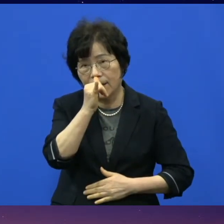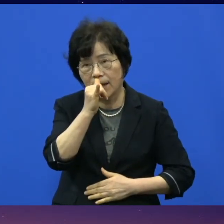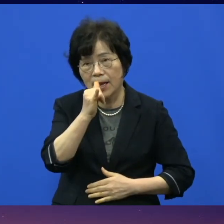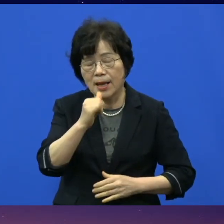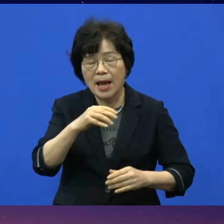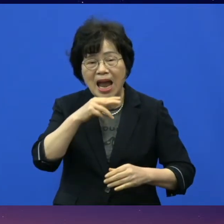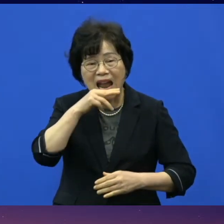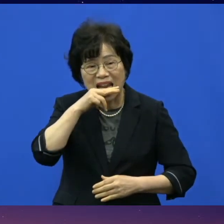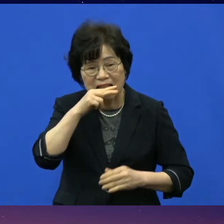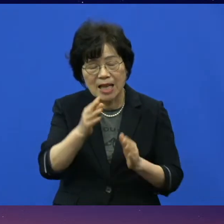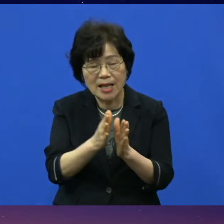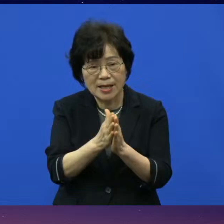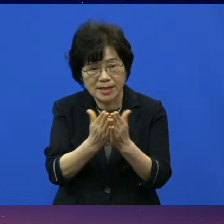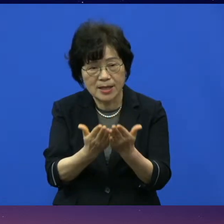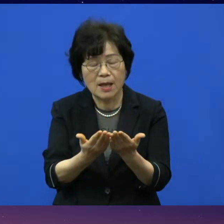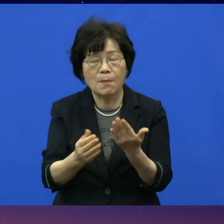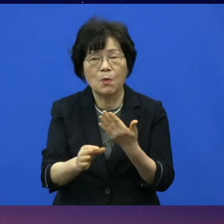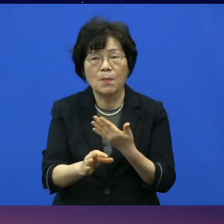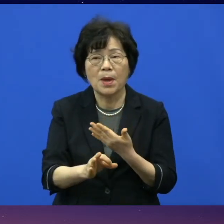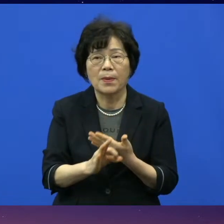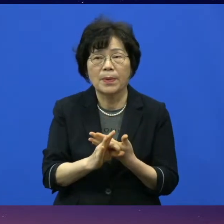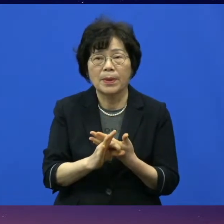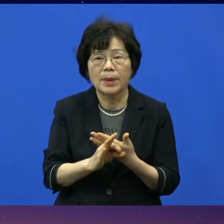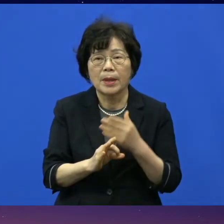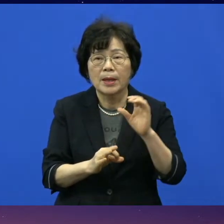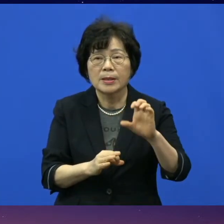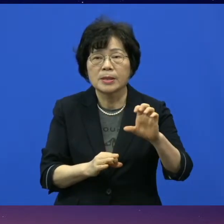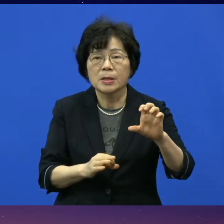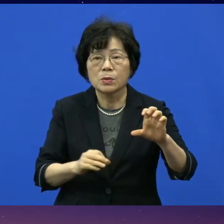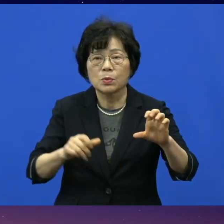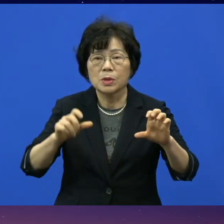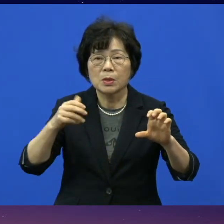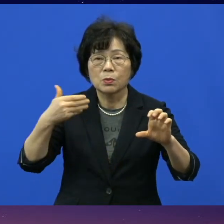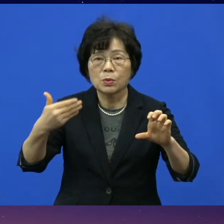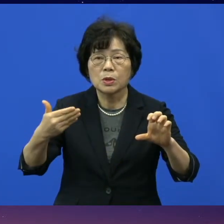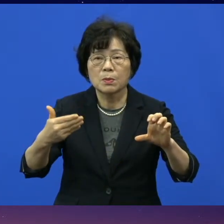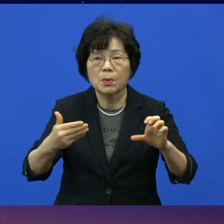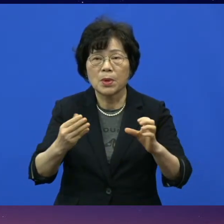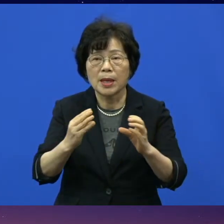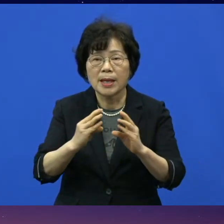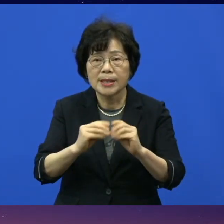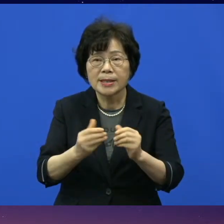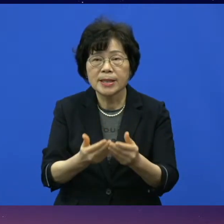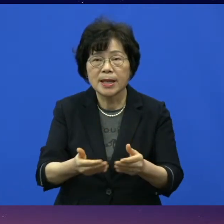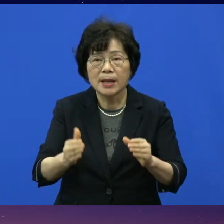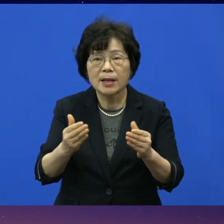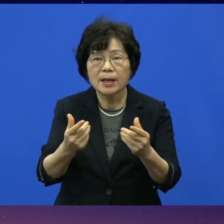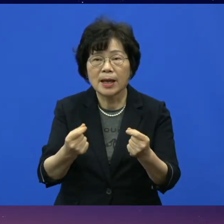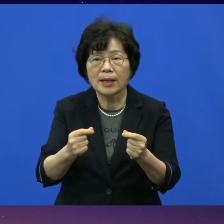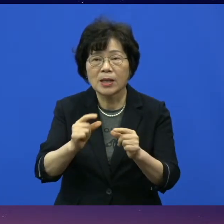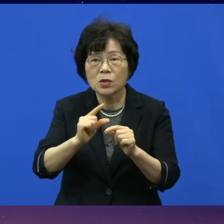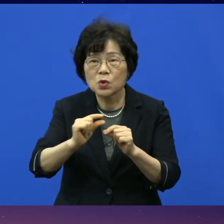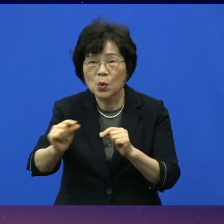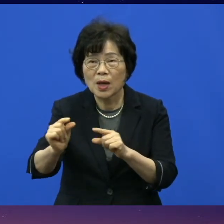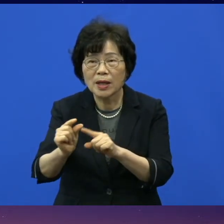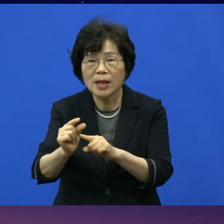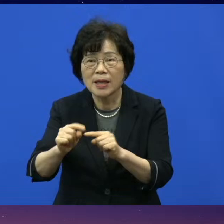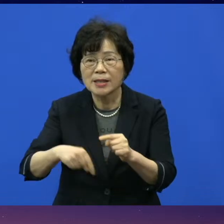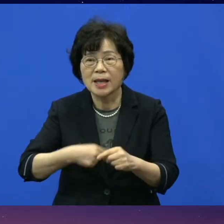이사야서에 보면 이사야 45장 9절에 보면 질그릇 조각 중 한 조각 같은 자가